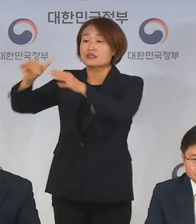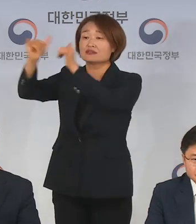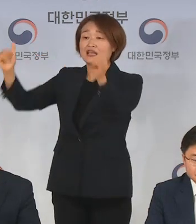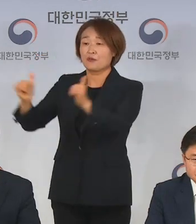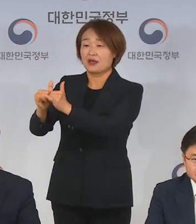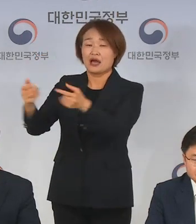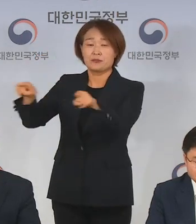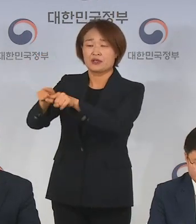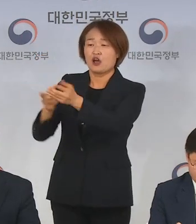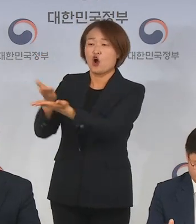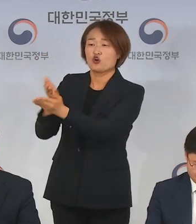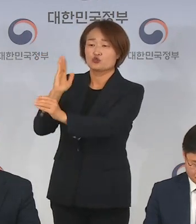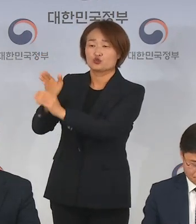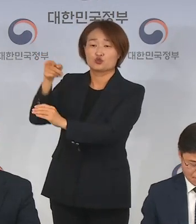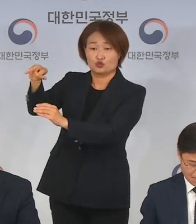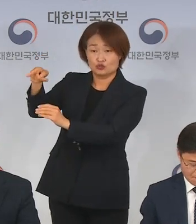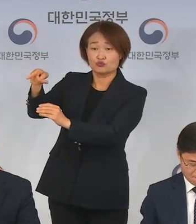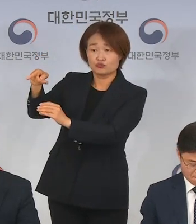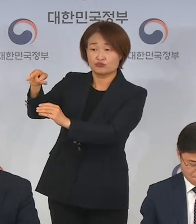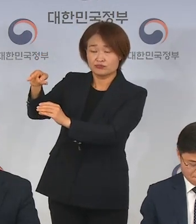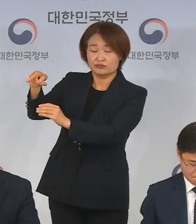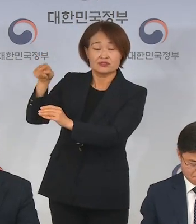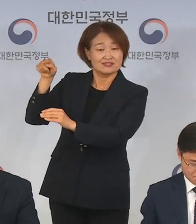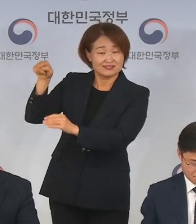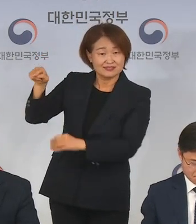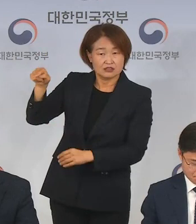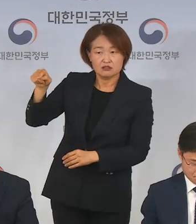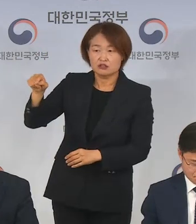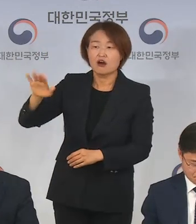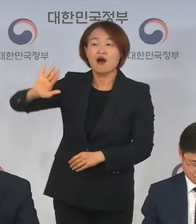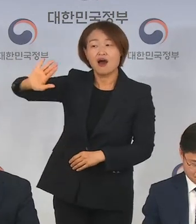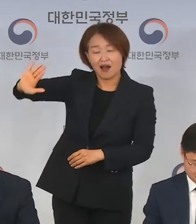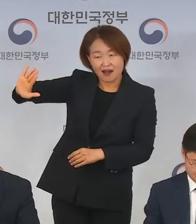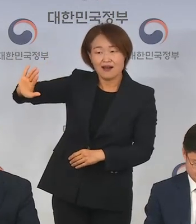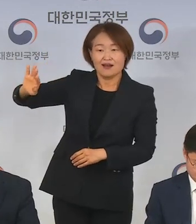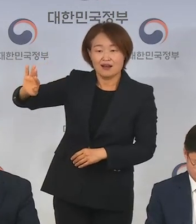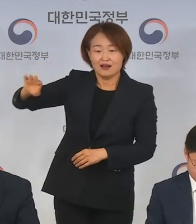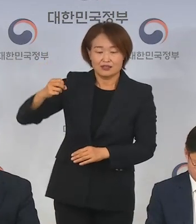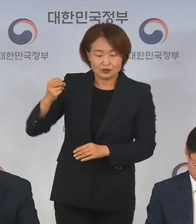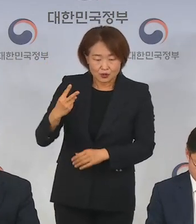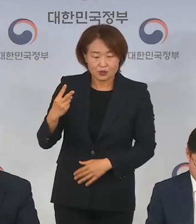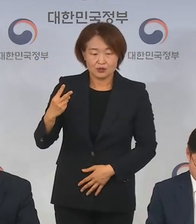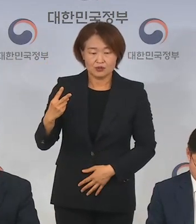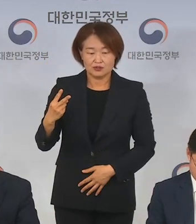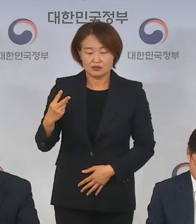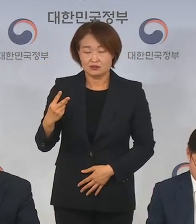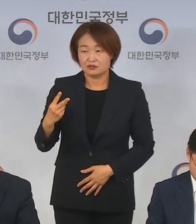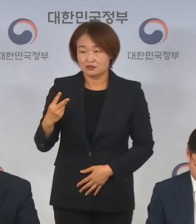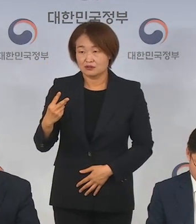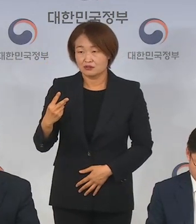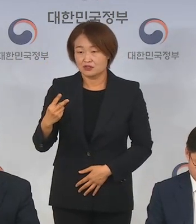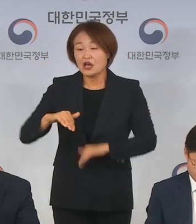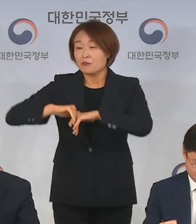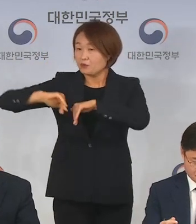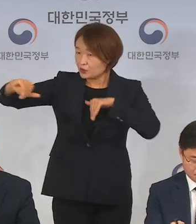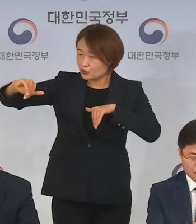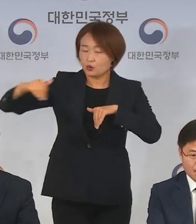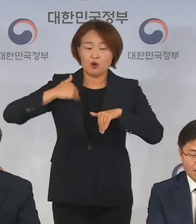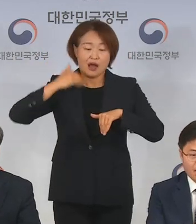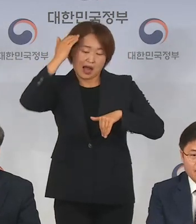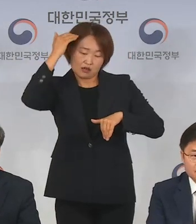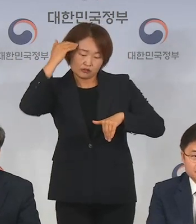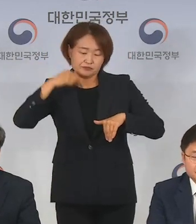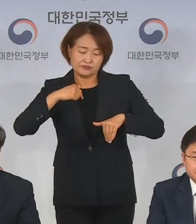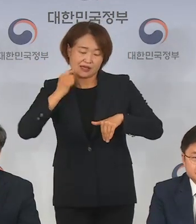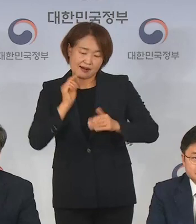있는 부분이기 때문에 그 부분을 저희가 배제하고 또 이 과정에서 별도로 하겠다 하는